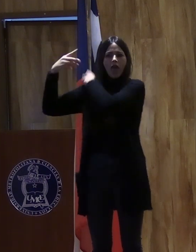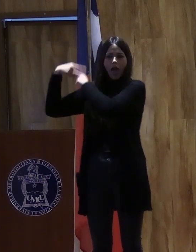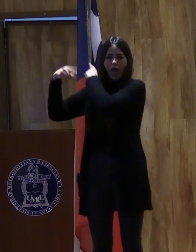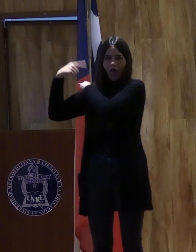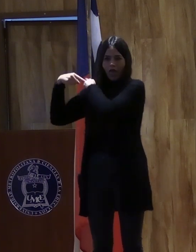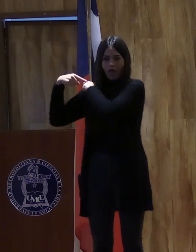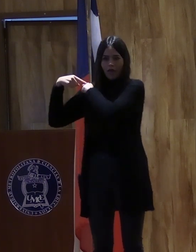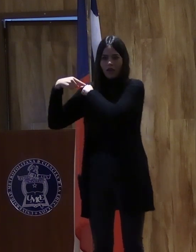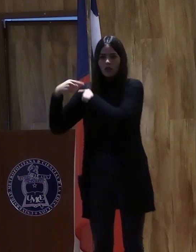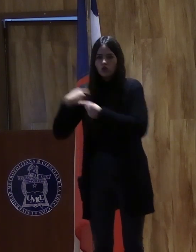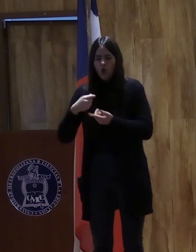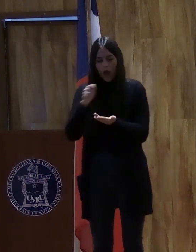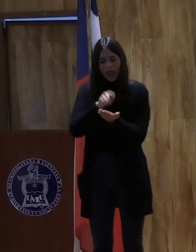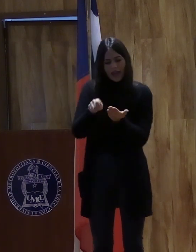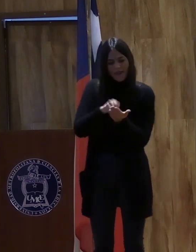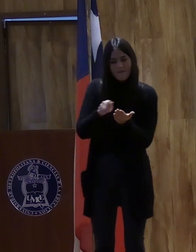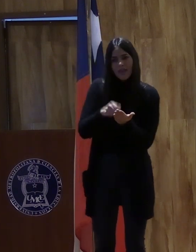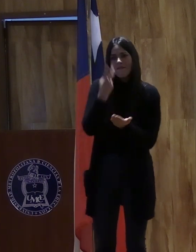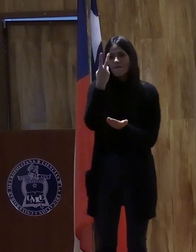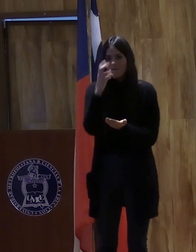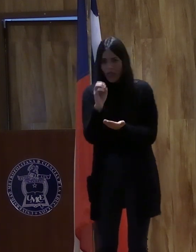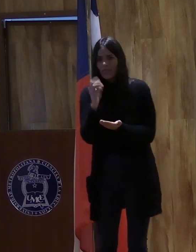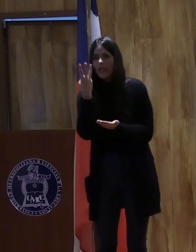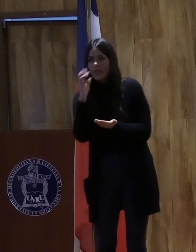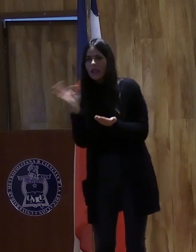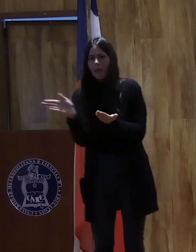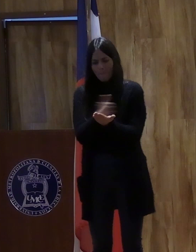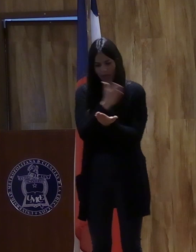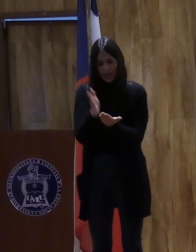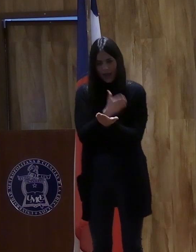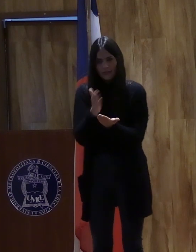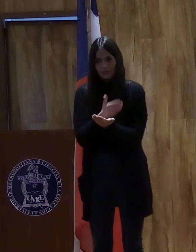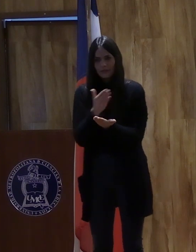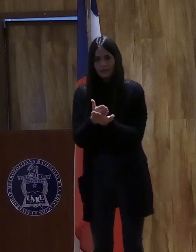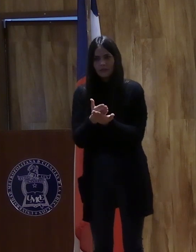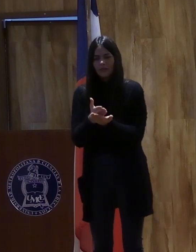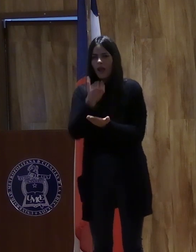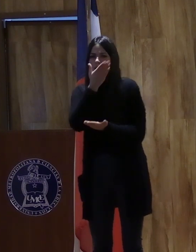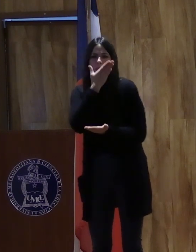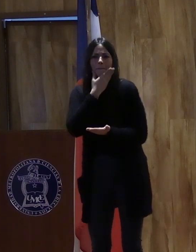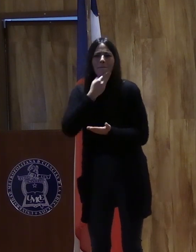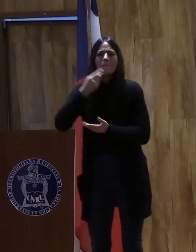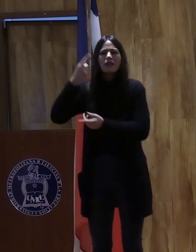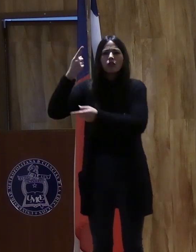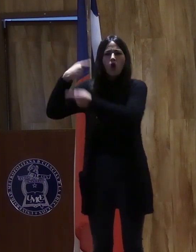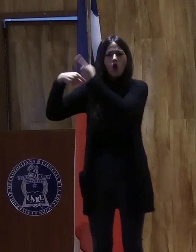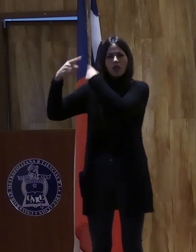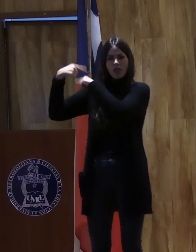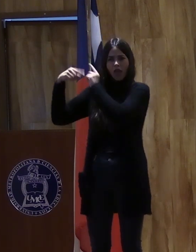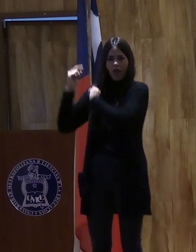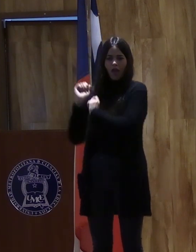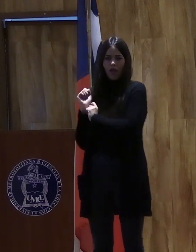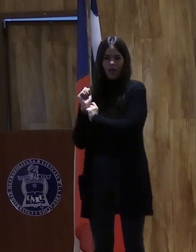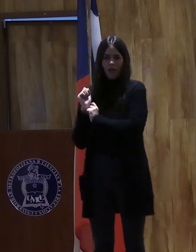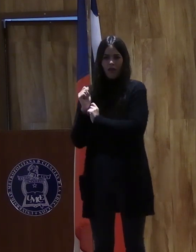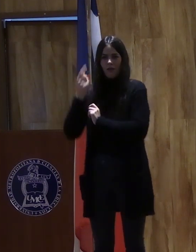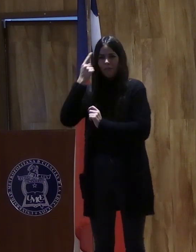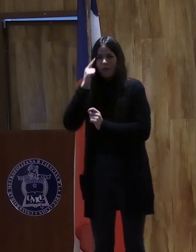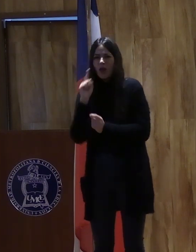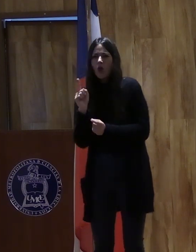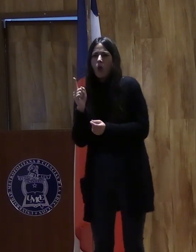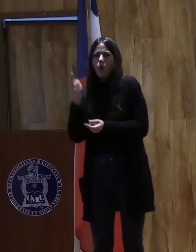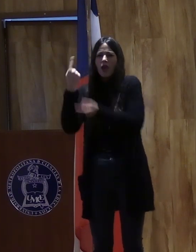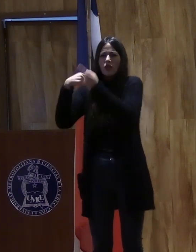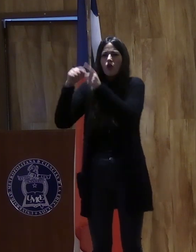esas 20 o 30 páginas de mitología. Es precioso. Pero uno no va a creer que Zeus vivía en el Monte Olimpo. No